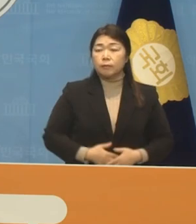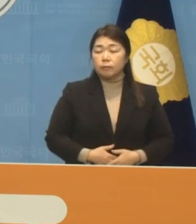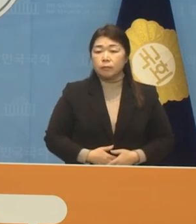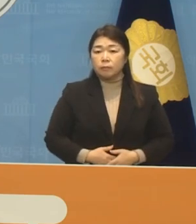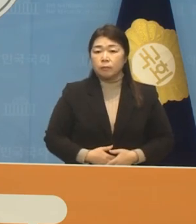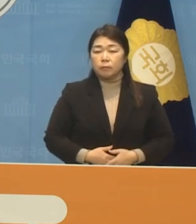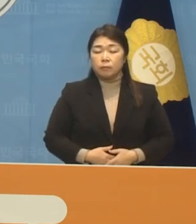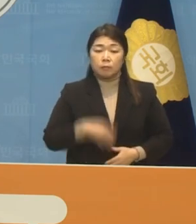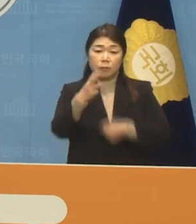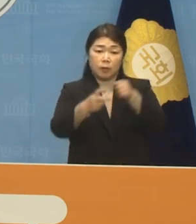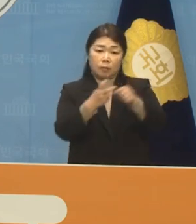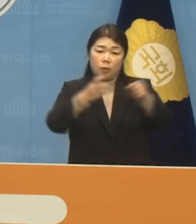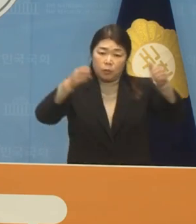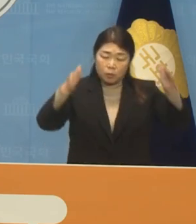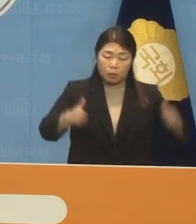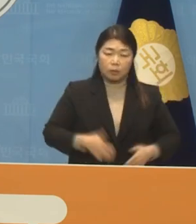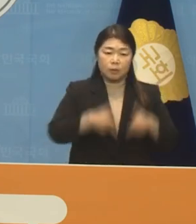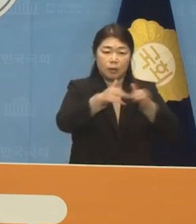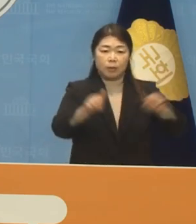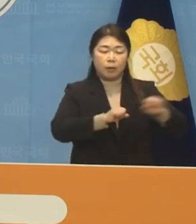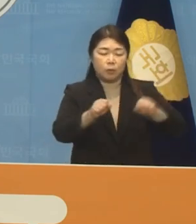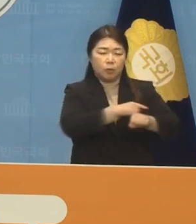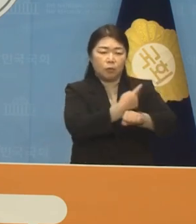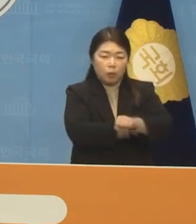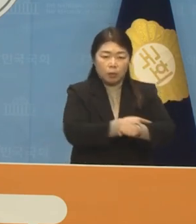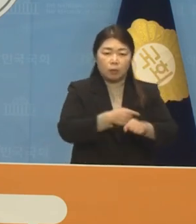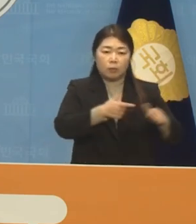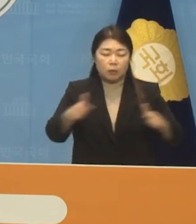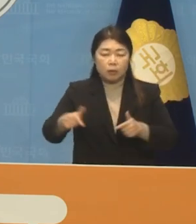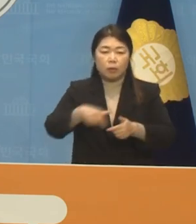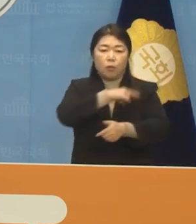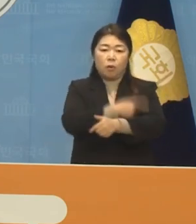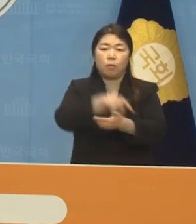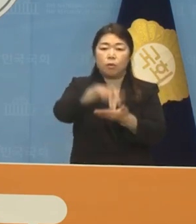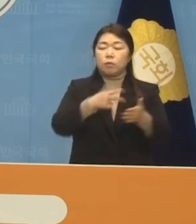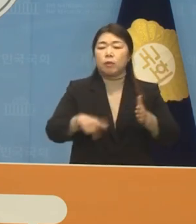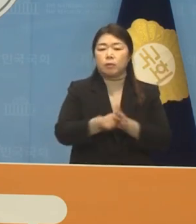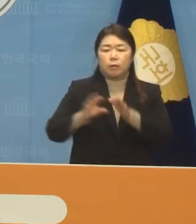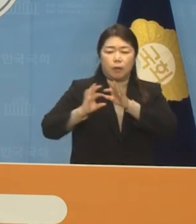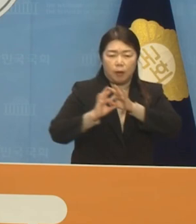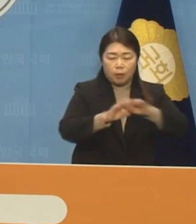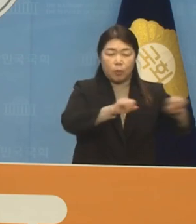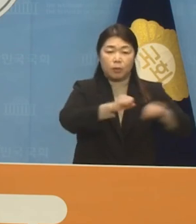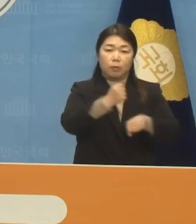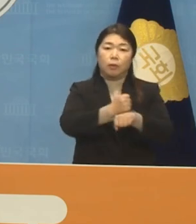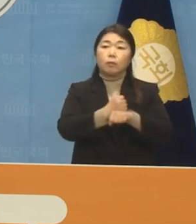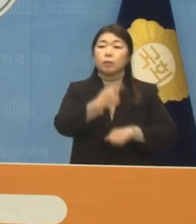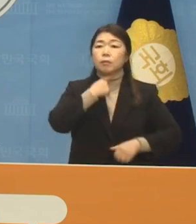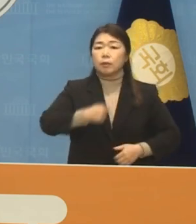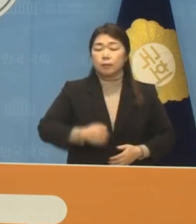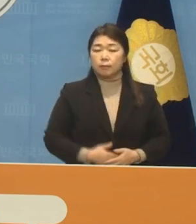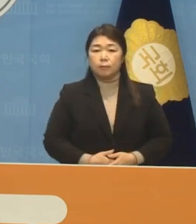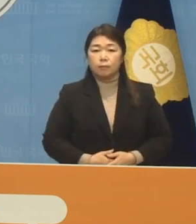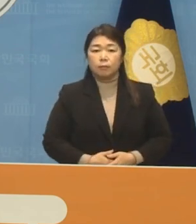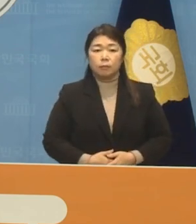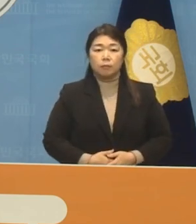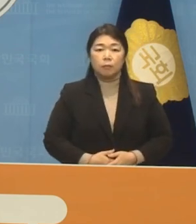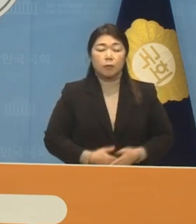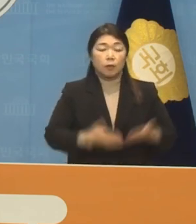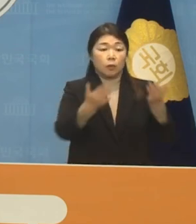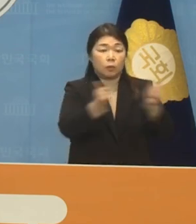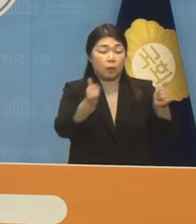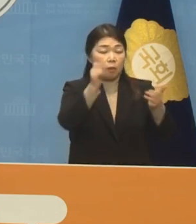위해 묵묵히 행동하고 끈질기게 저항해왔다고 말씀드리고 싶습니다. 노동자에게 평화가